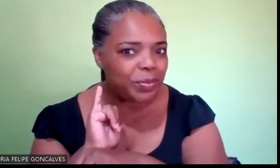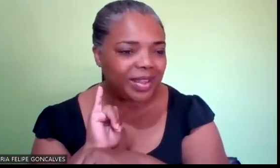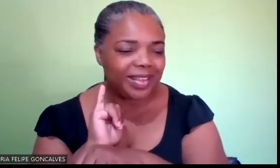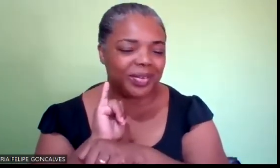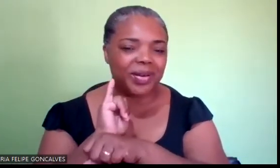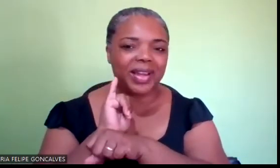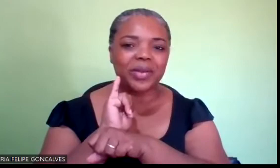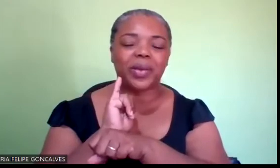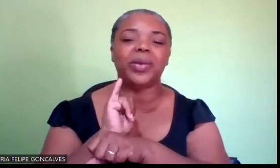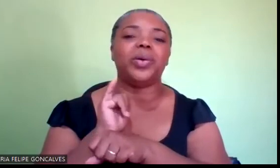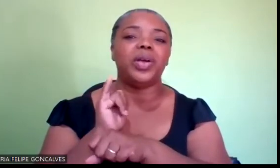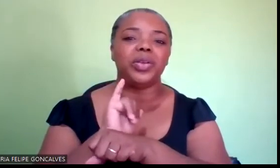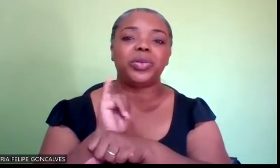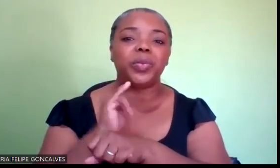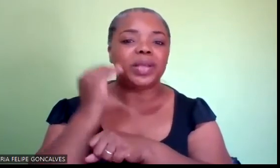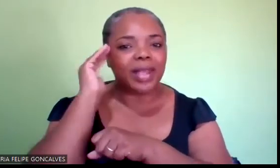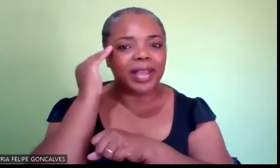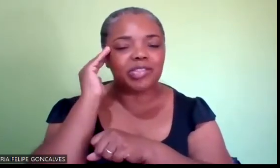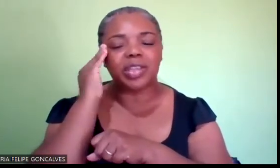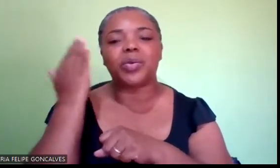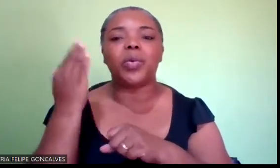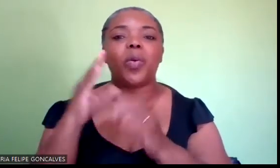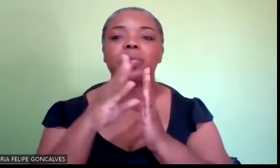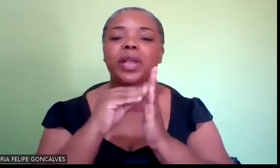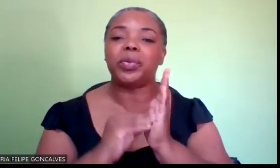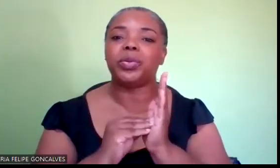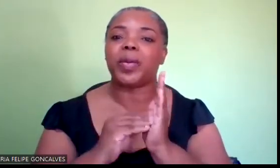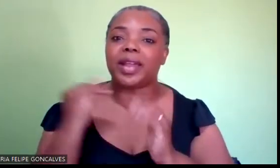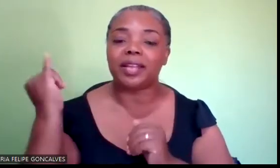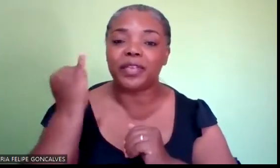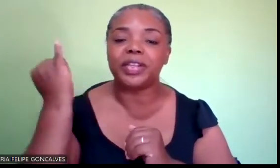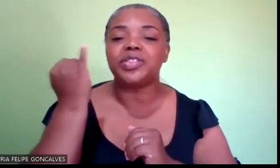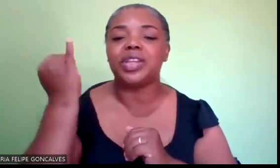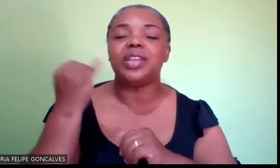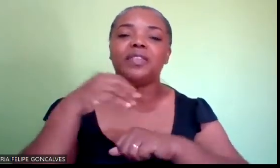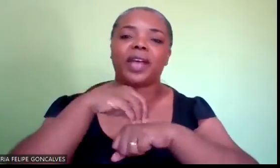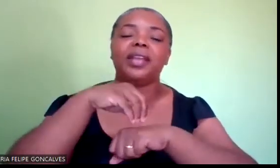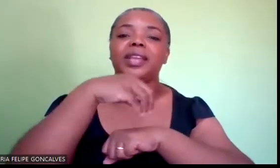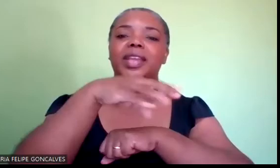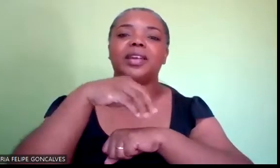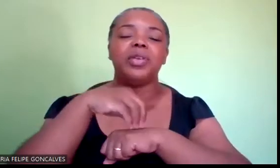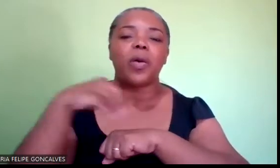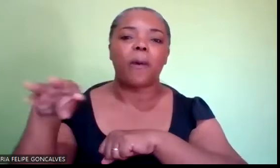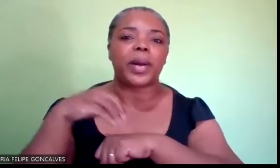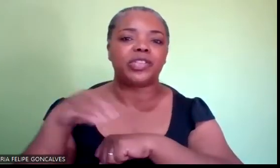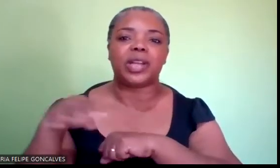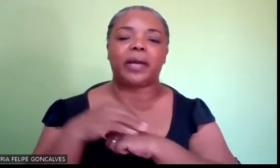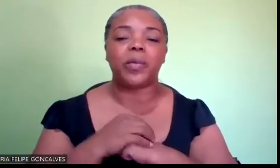o YouTube, oh, a língua enrolou, YouTube entende que o conteúdo é relevante e vai, então, compartilhar com